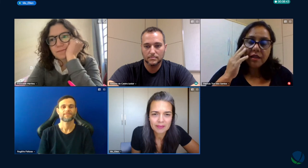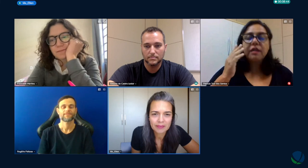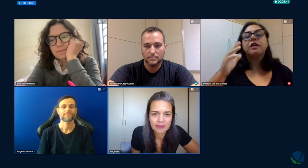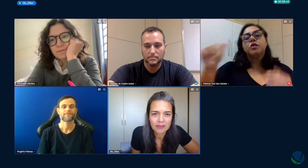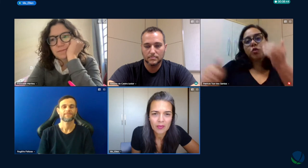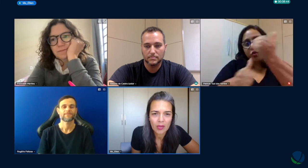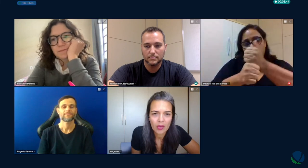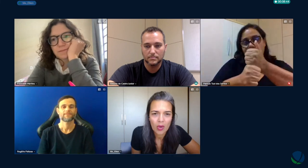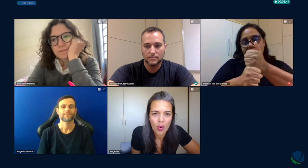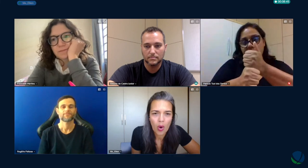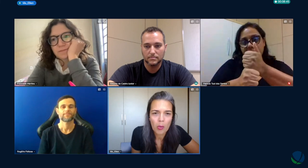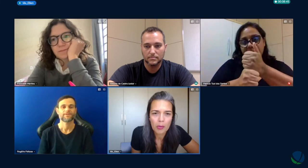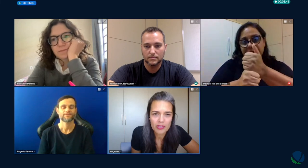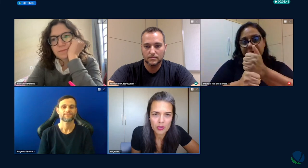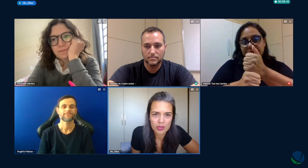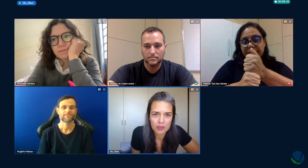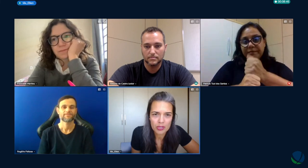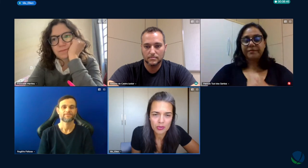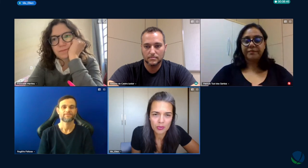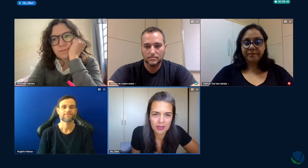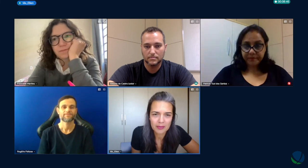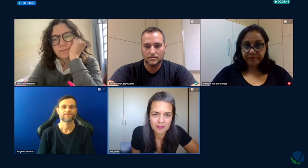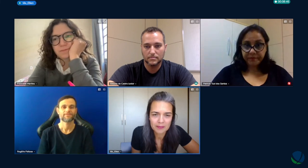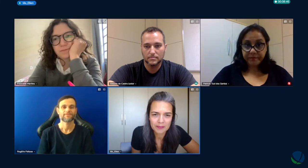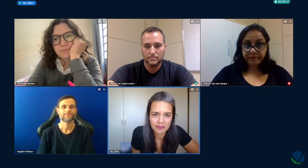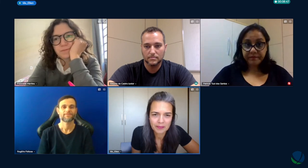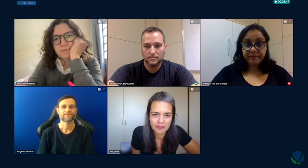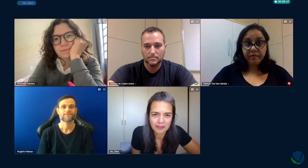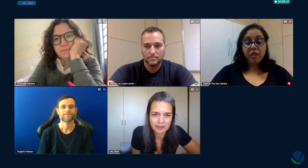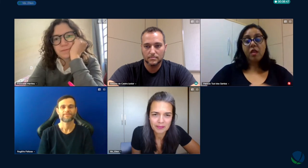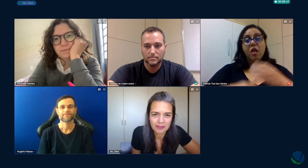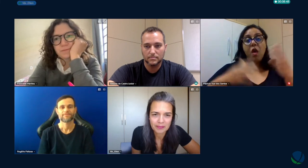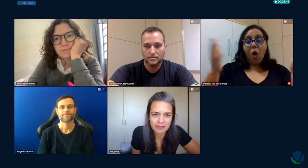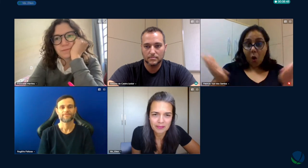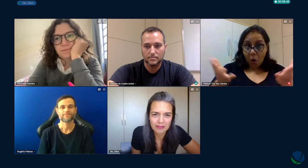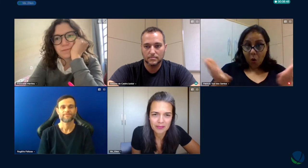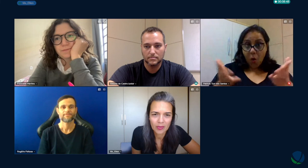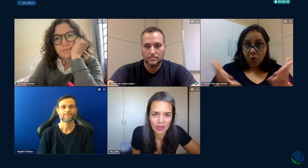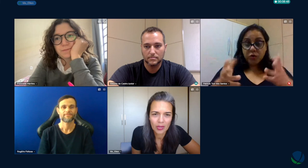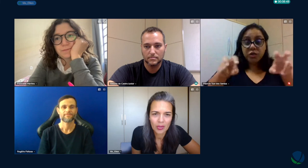Helena, como professora substituta.